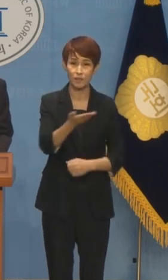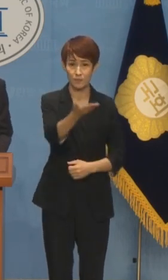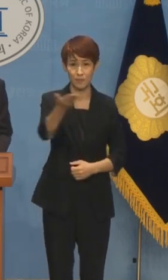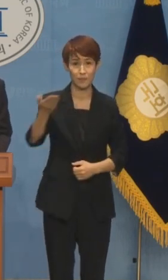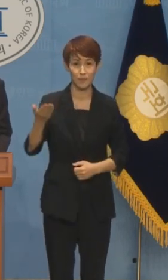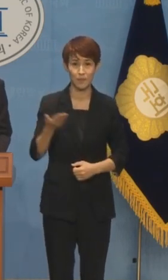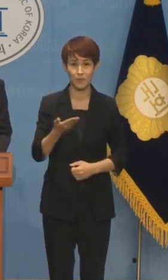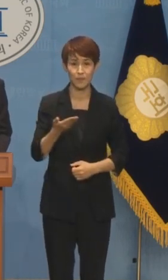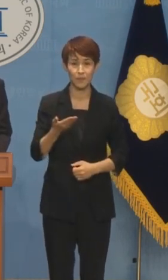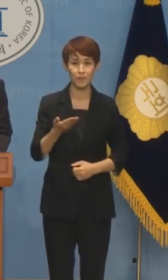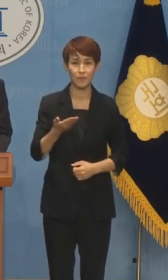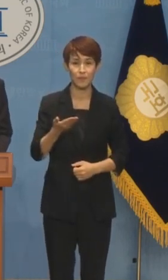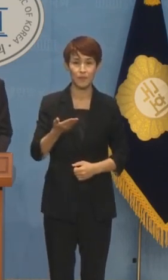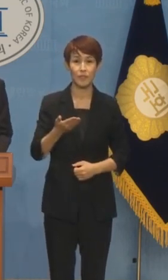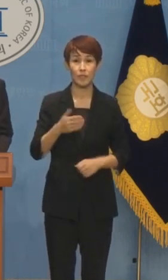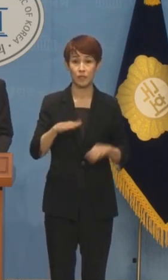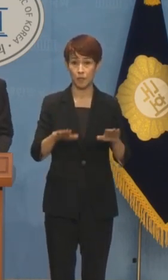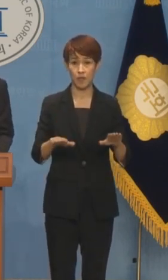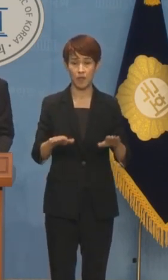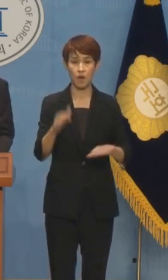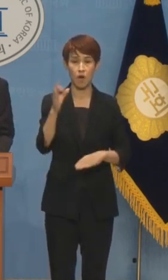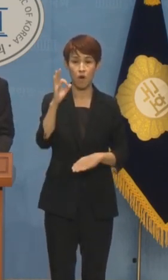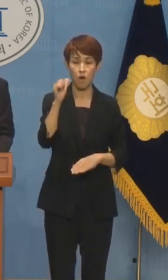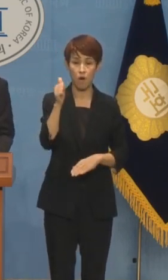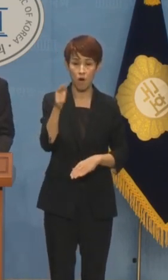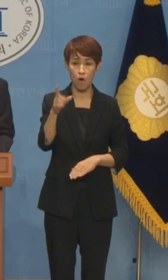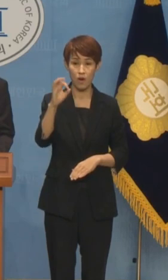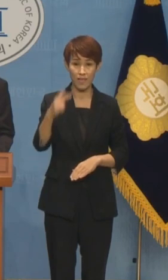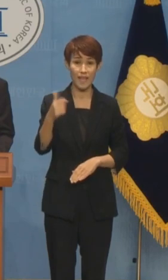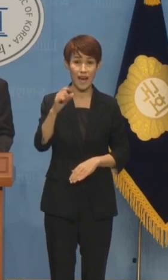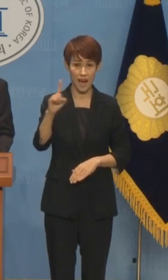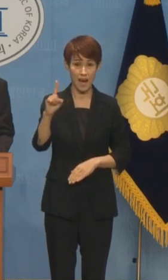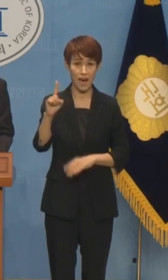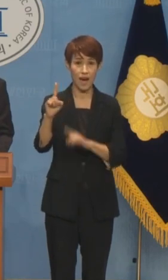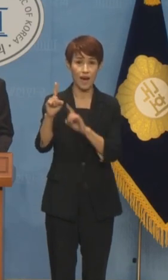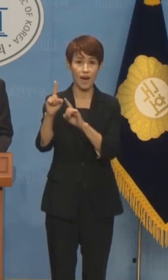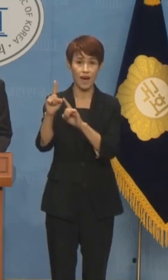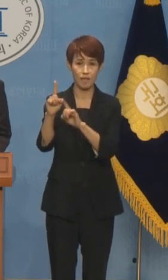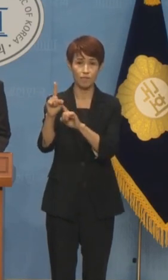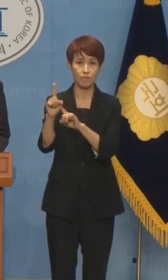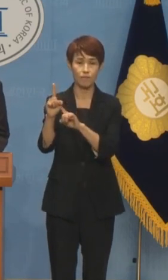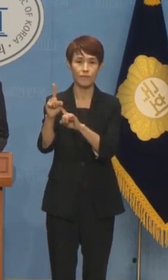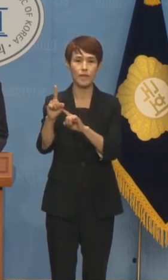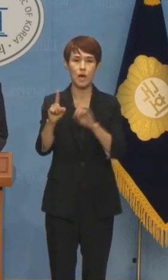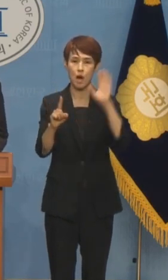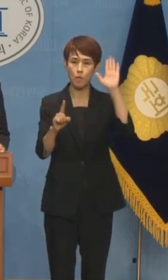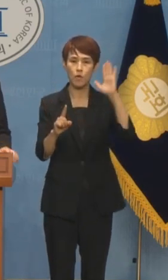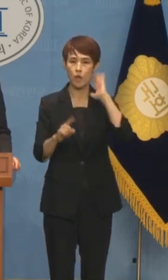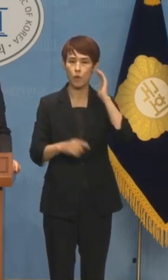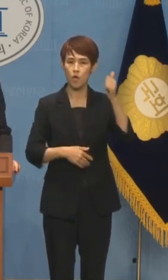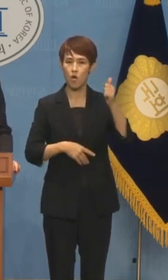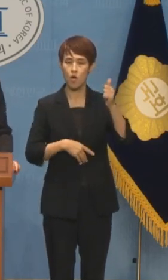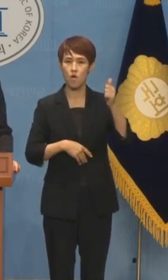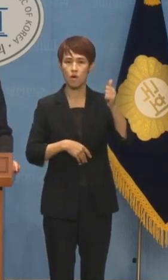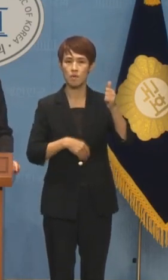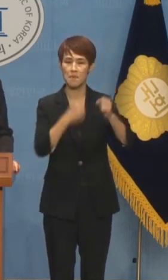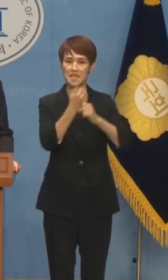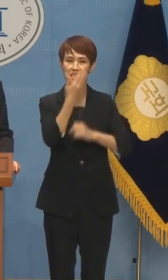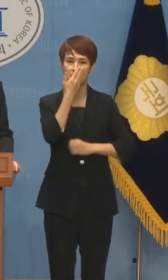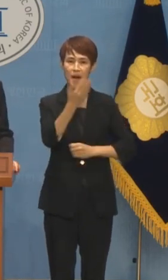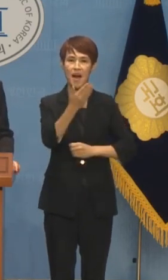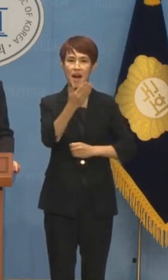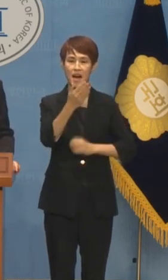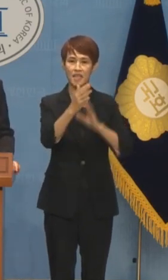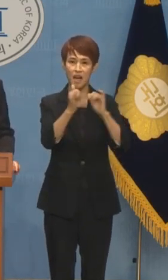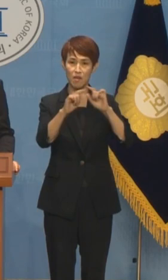여러분, 저는 이번에 허은하 후보가 내건 대통령을 만들 사람이라는 슬로건을 보고